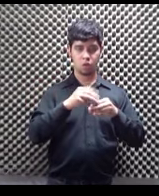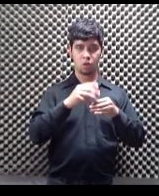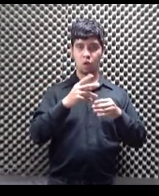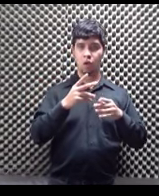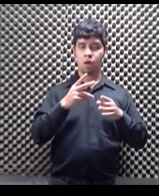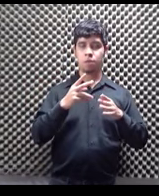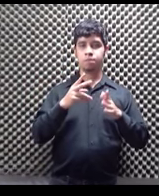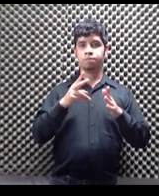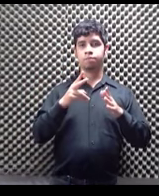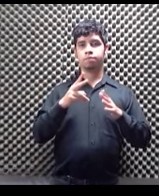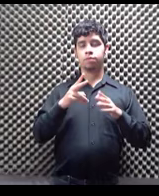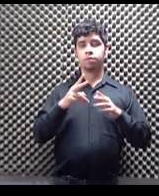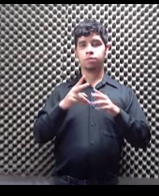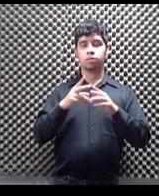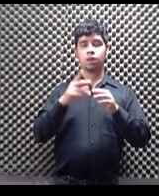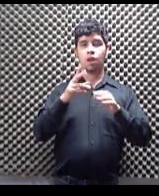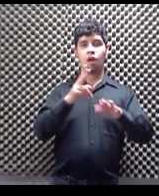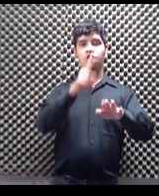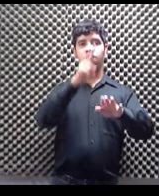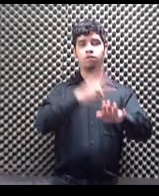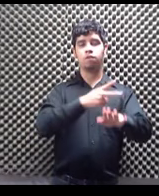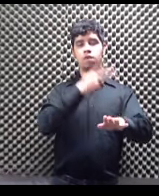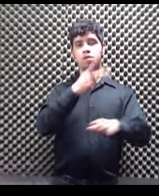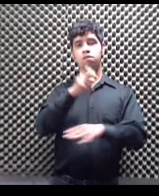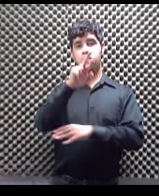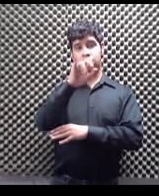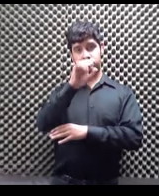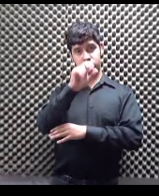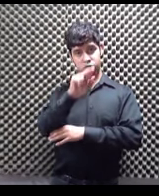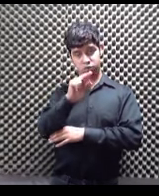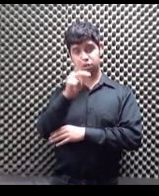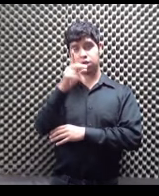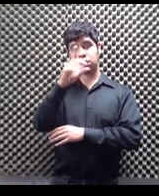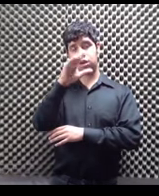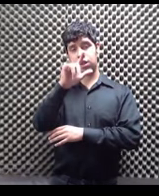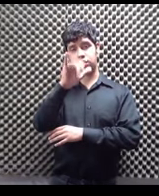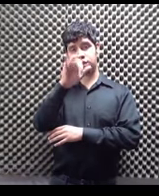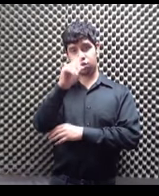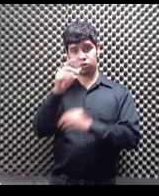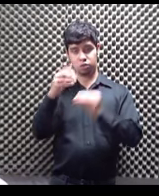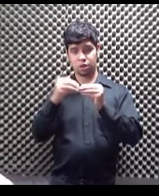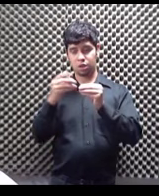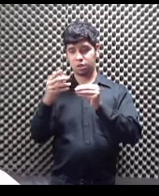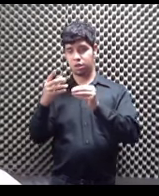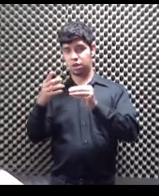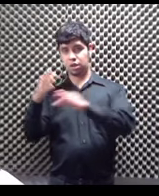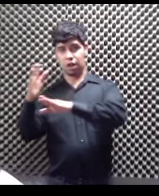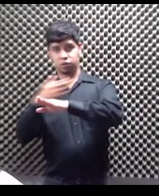Calderón y los versos de esas canciones que son poesías